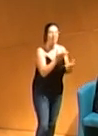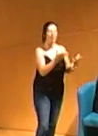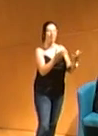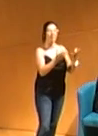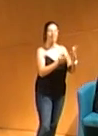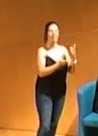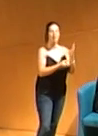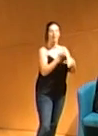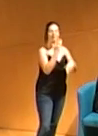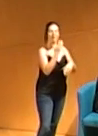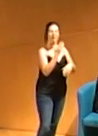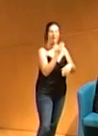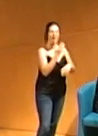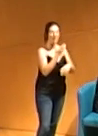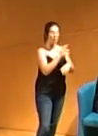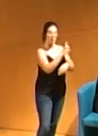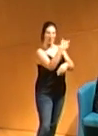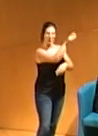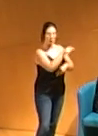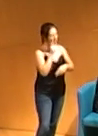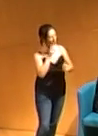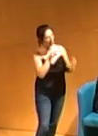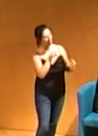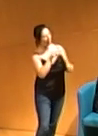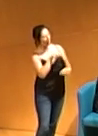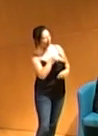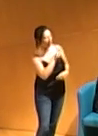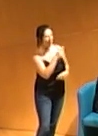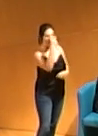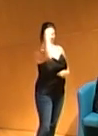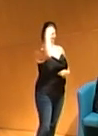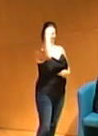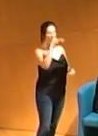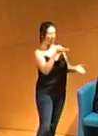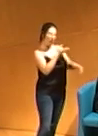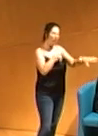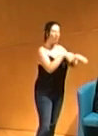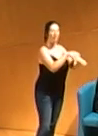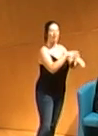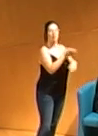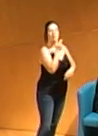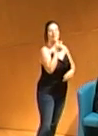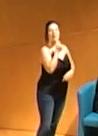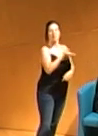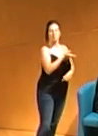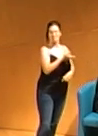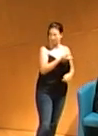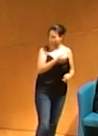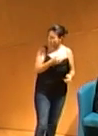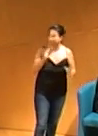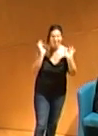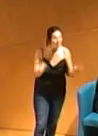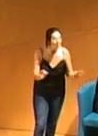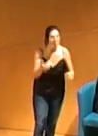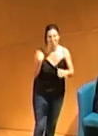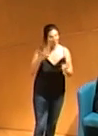d'appréhender ce qu'est l'autre avec un regard d'intelligence. Alors, à propos de ça, j'ai lu un article, là, dans le